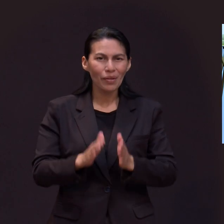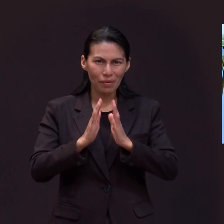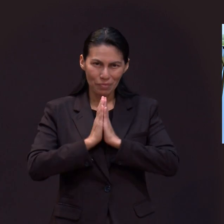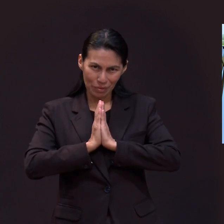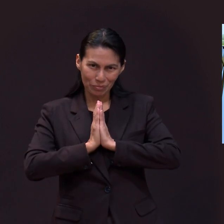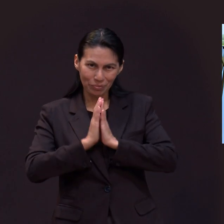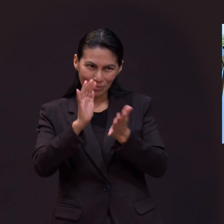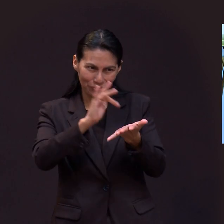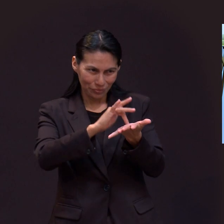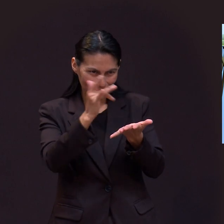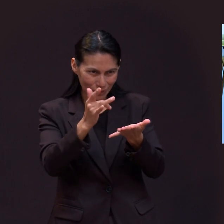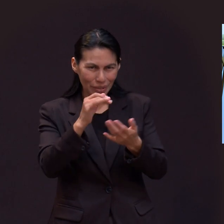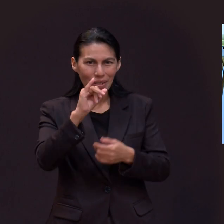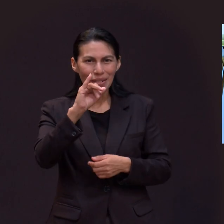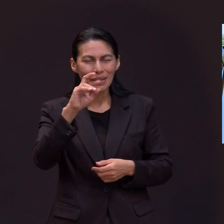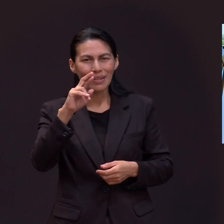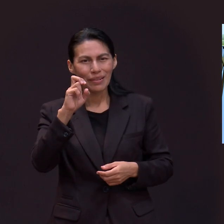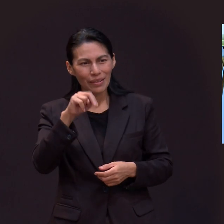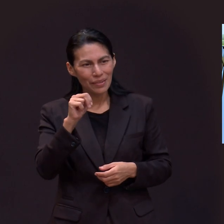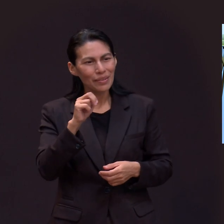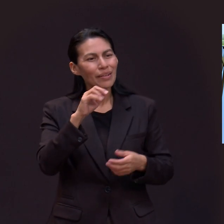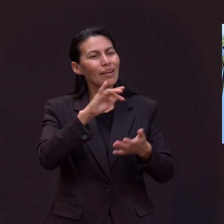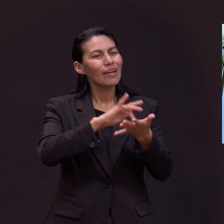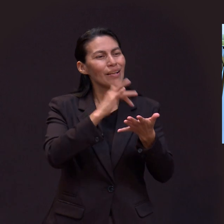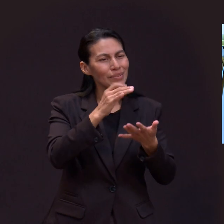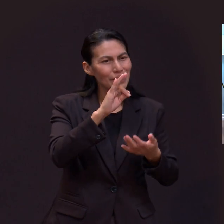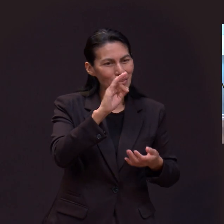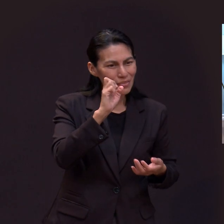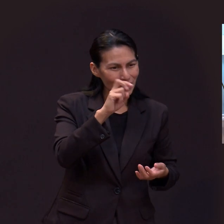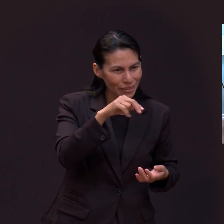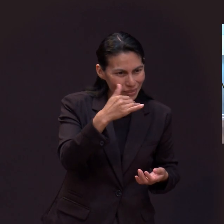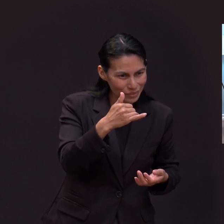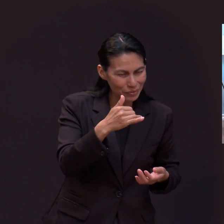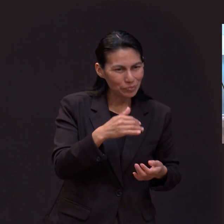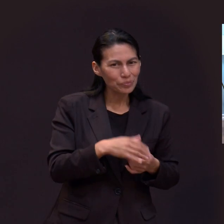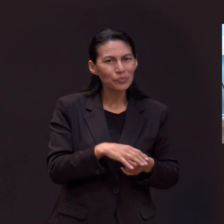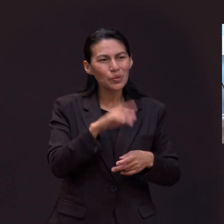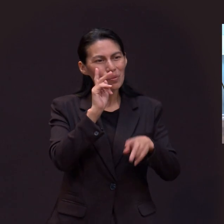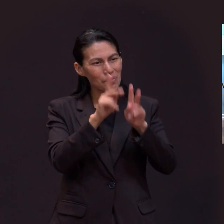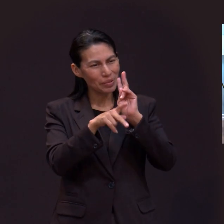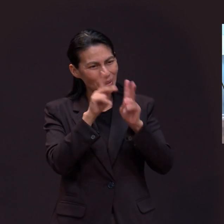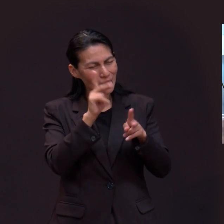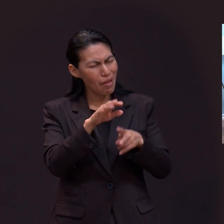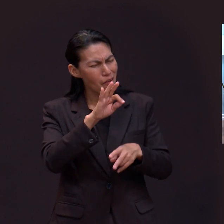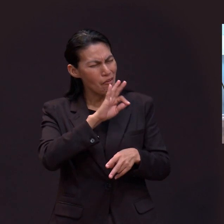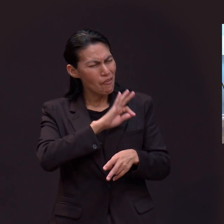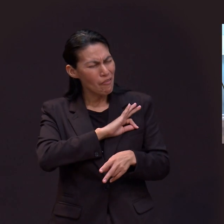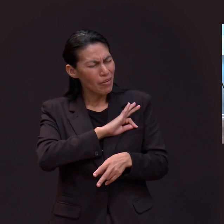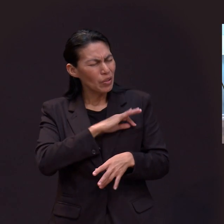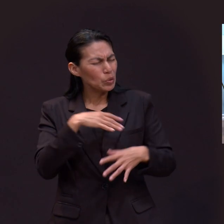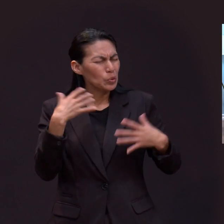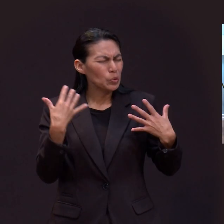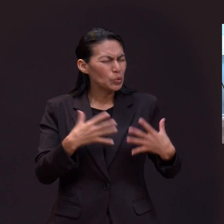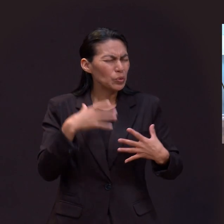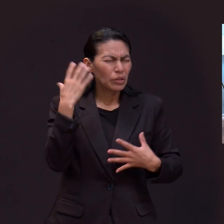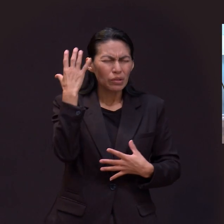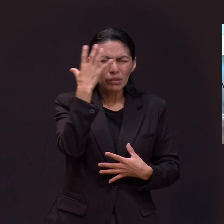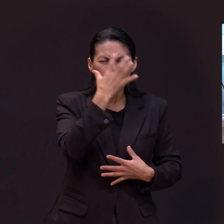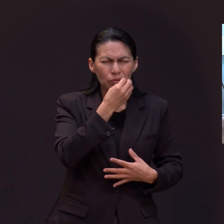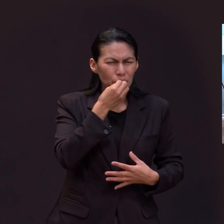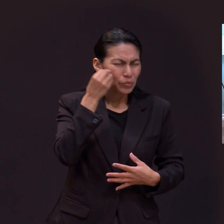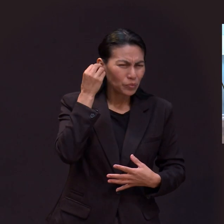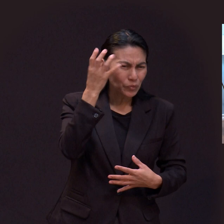gracias irene gracias fan por compartir con nosotros esa fe